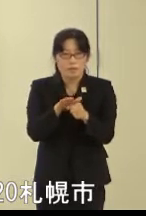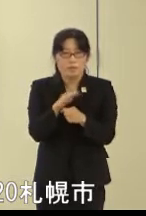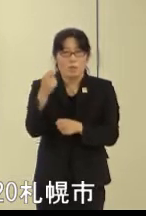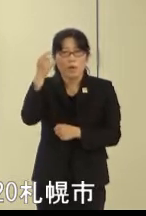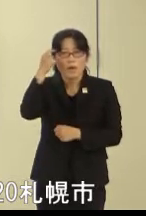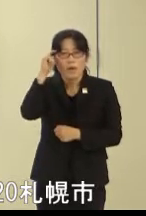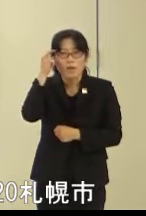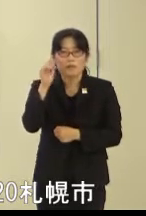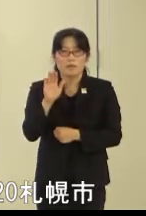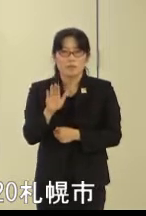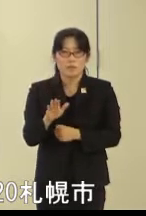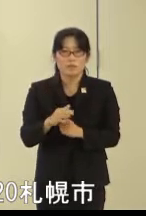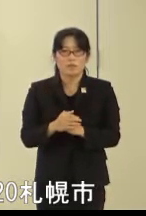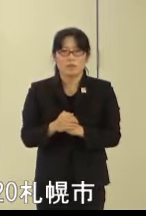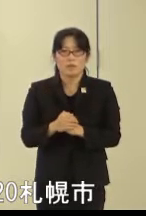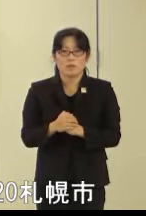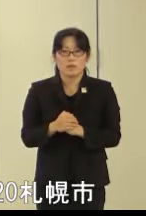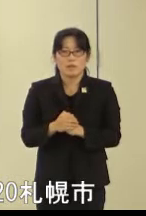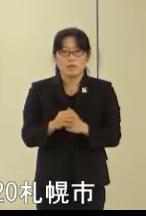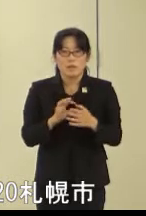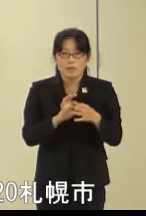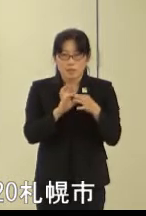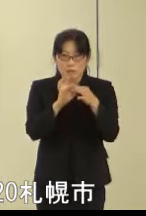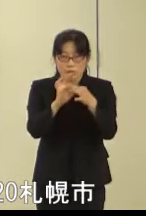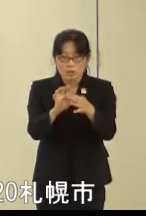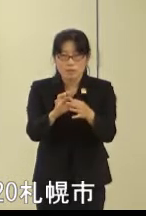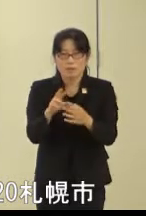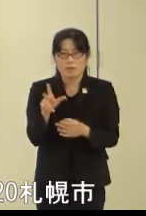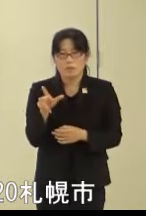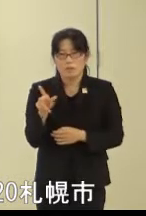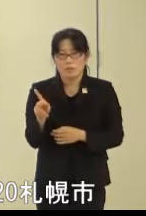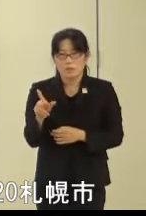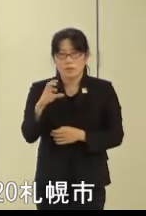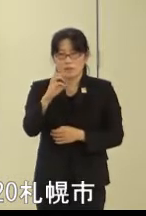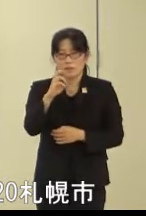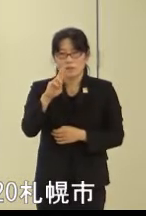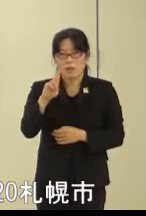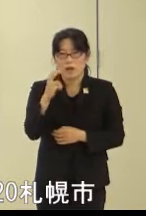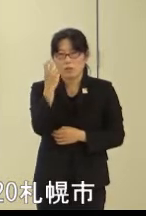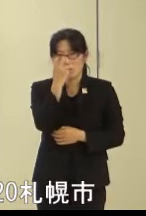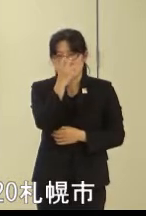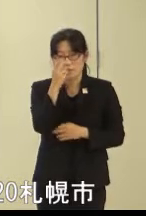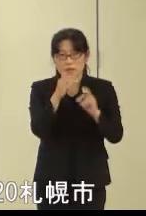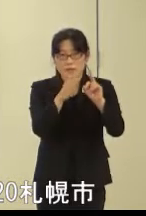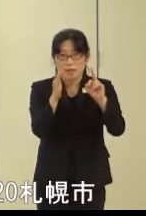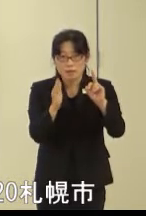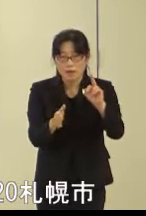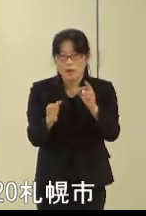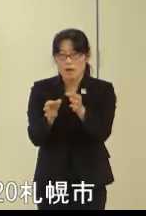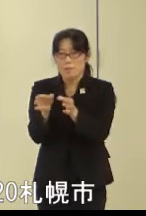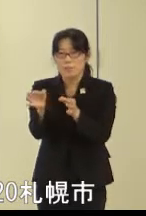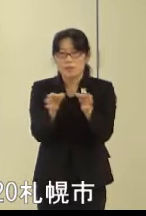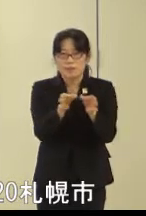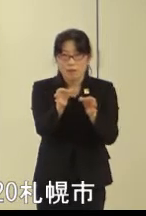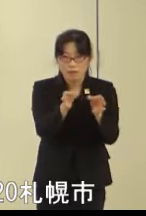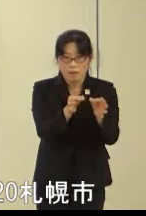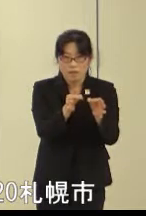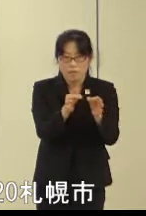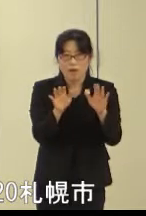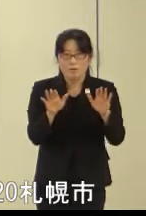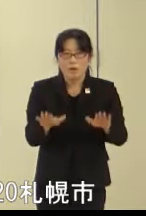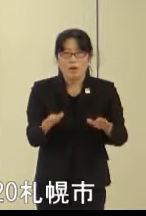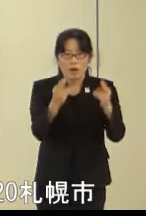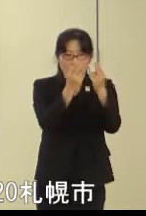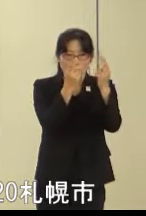考えておりまして引き続きいい pcr 検査センターっ各店舗に対しまして今の北海道とともに